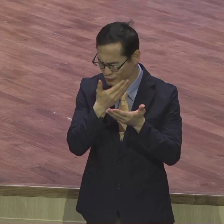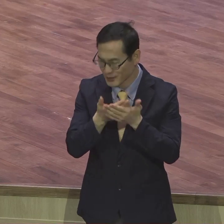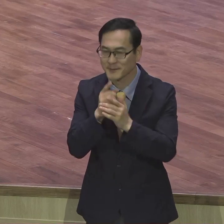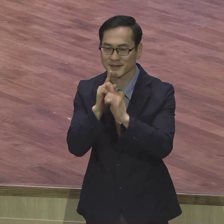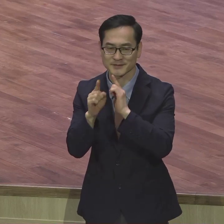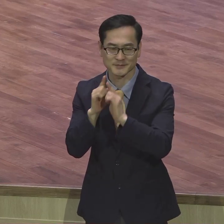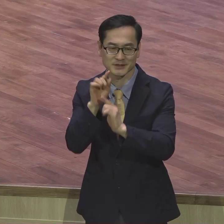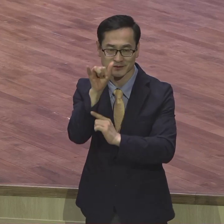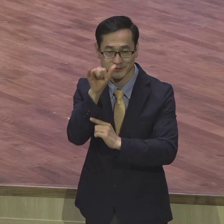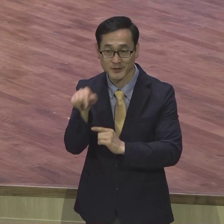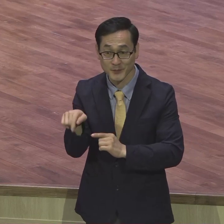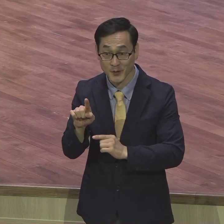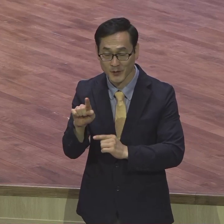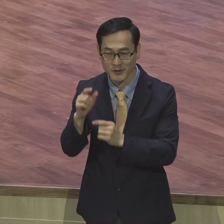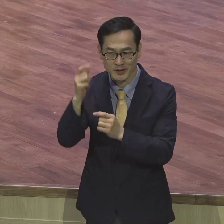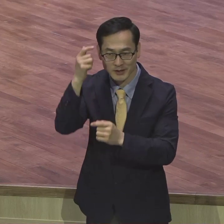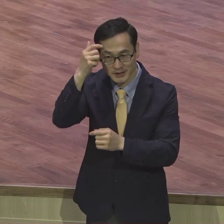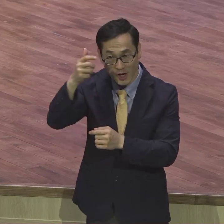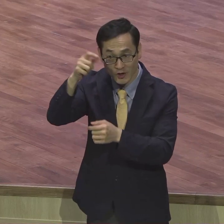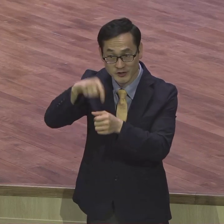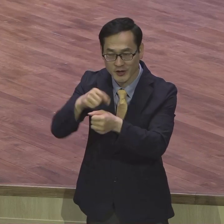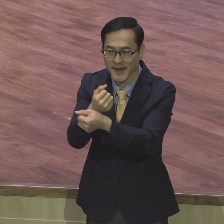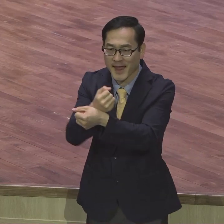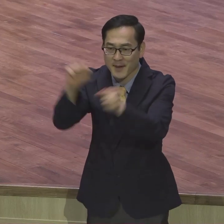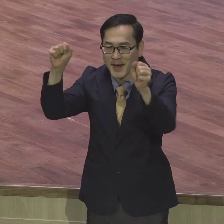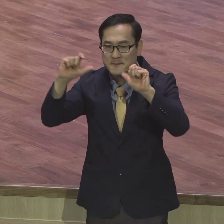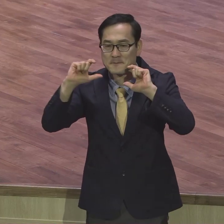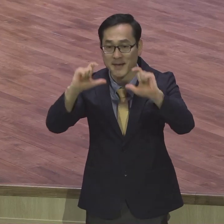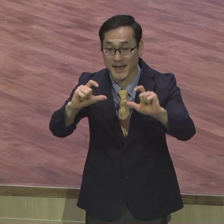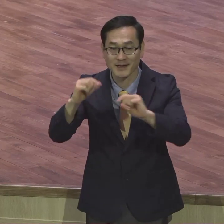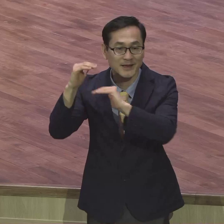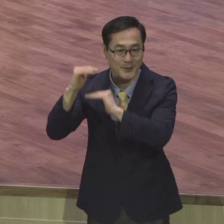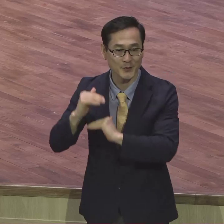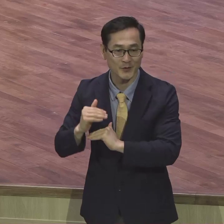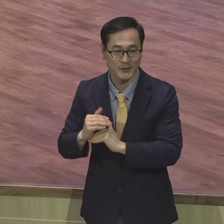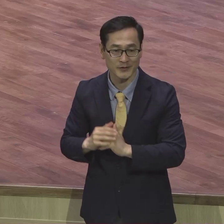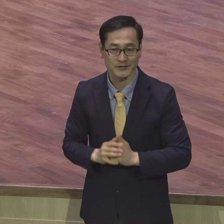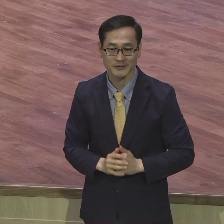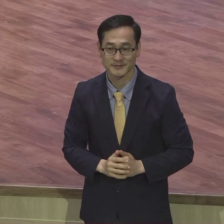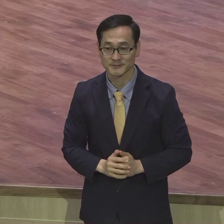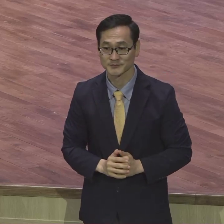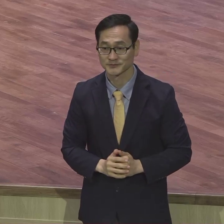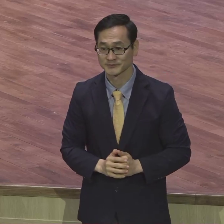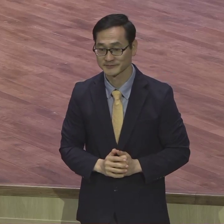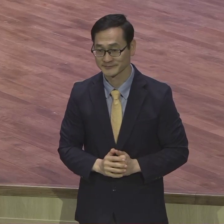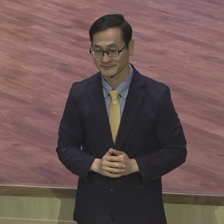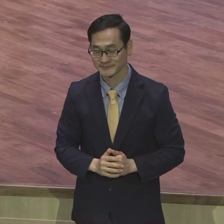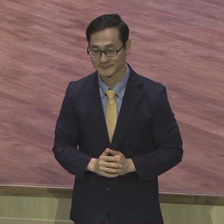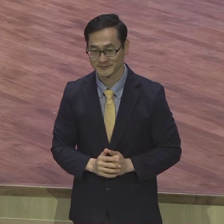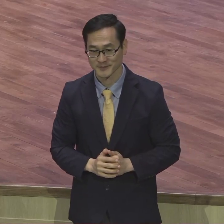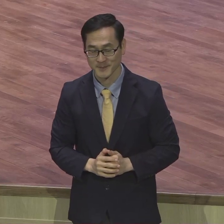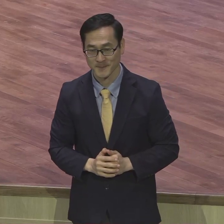무슨 말이냐. 영적 해방 선언을 말하고 있습니다. 영적 해방 선언.